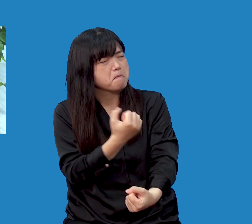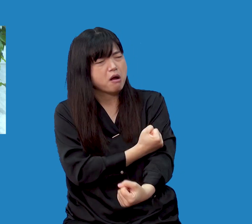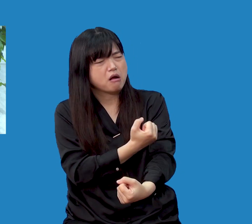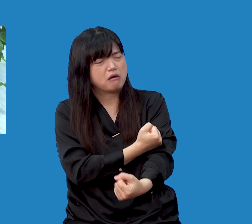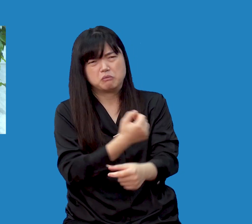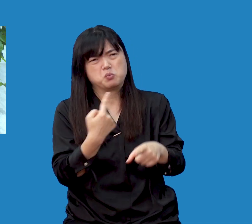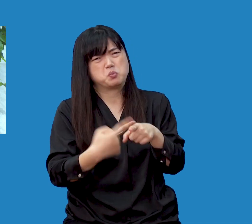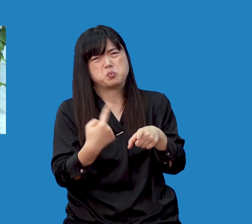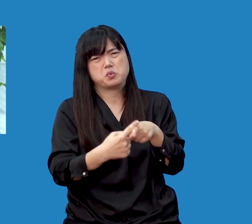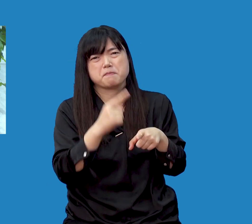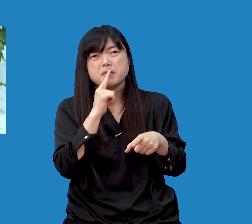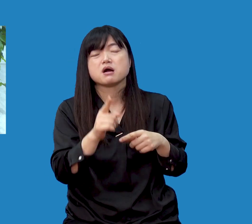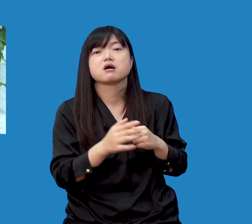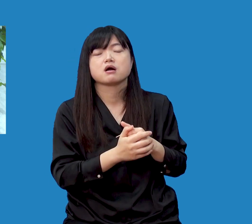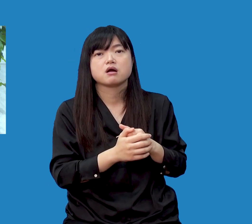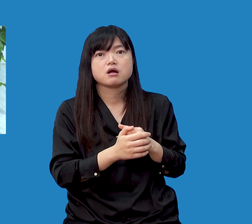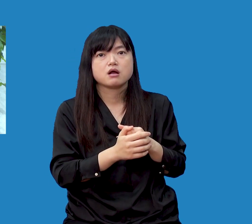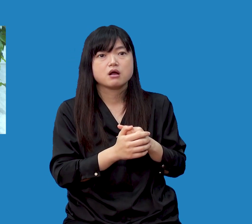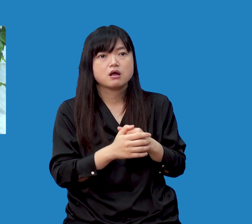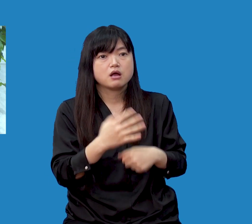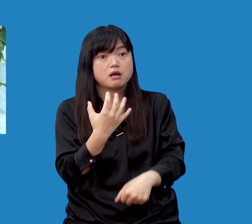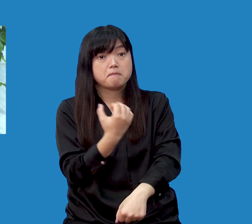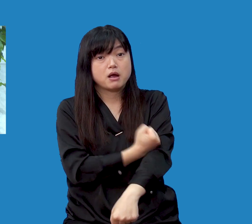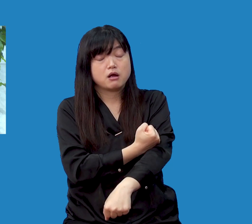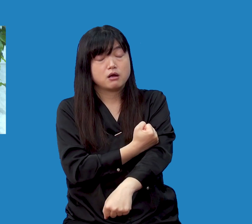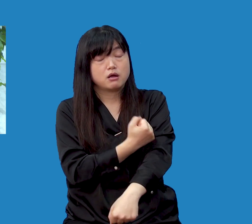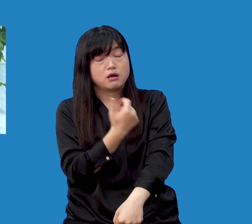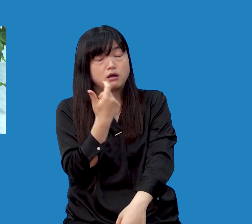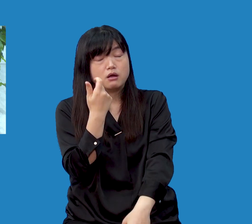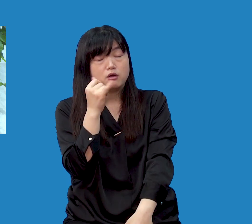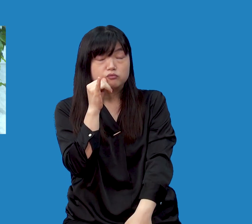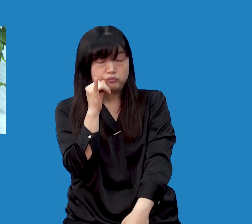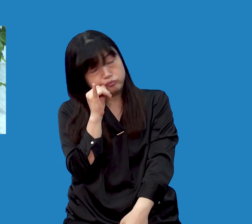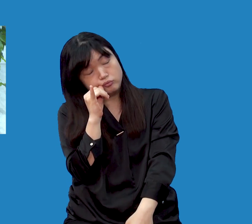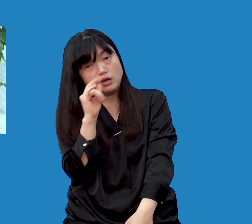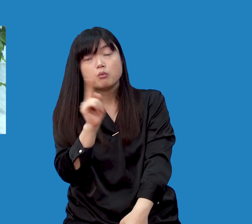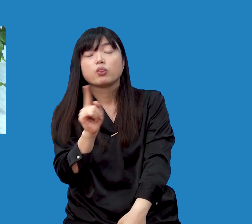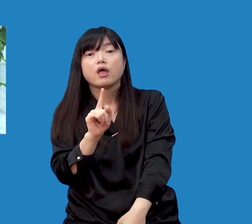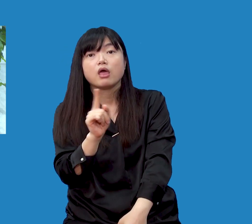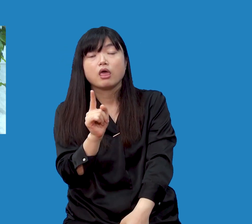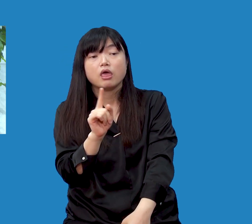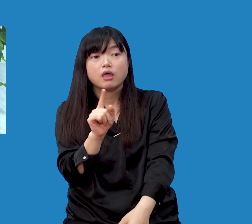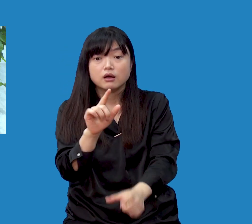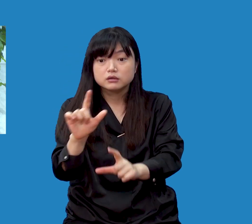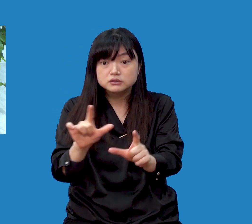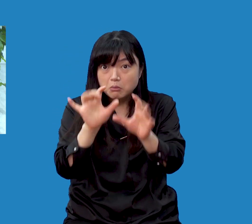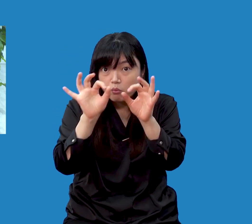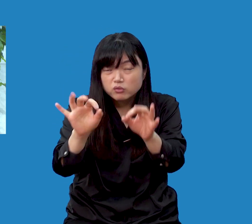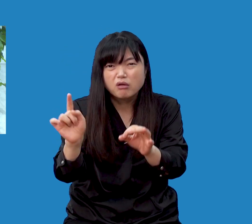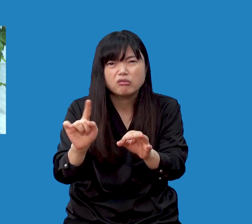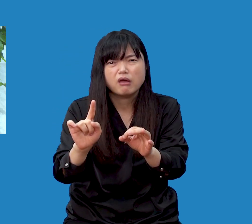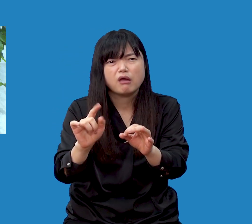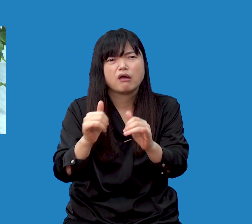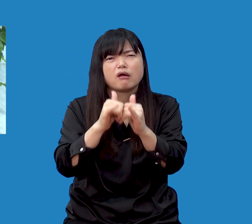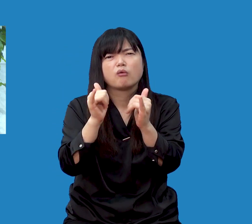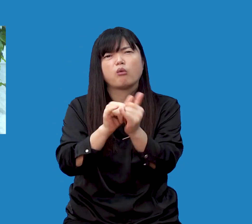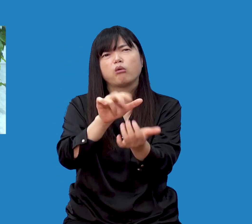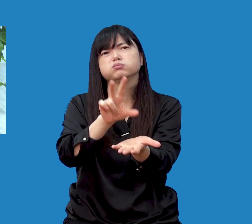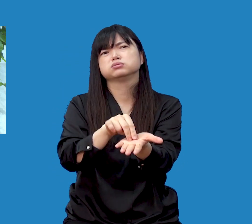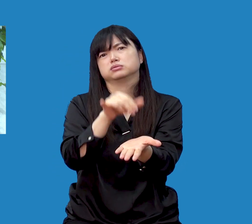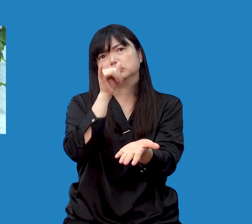마약이라는 겁니다. 마약 중독자들 얼마나 우리가 사회적으로